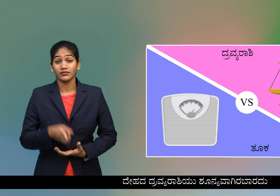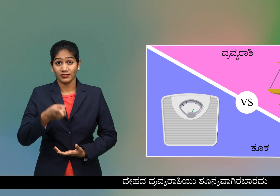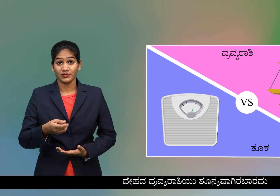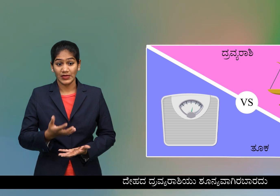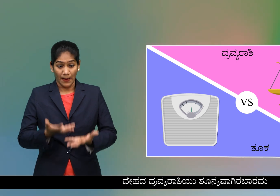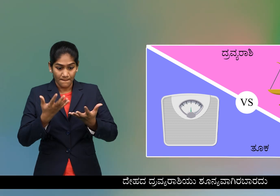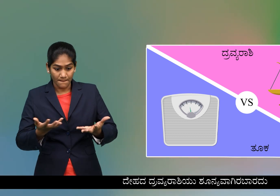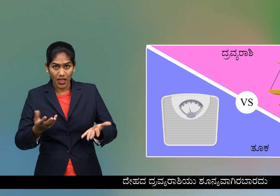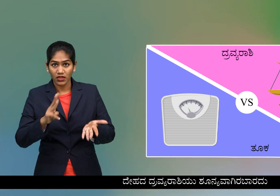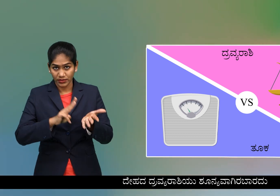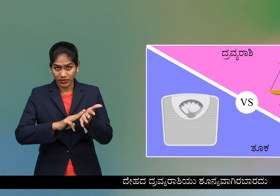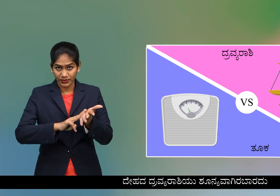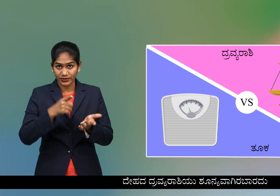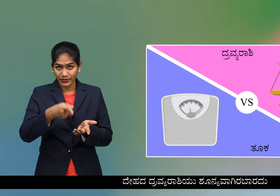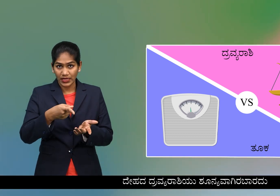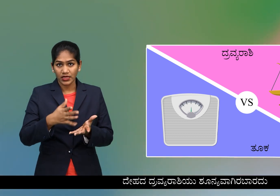ದೇಹದ ದ್ರವ್ಯರಾಶಿಯು ಶೂನ್ಯವಾಗಿರಬಾರದು.